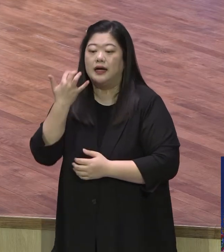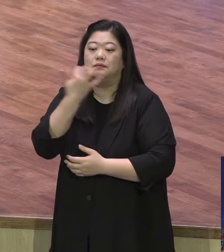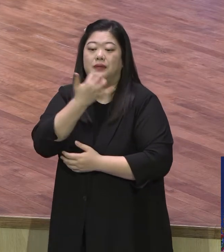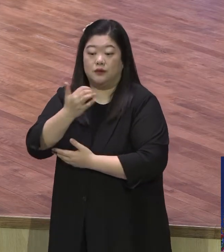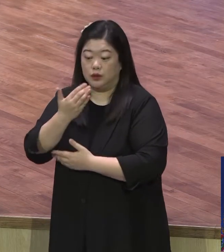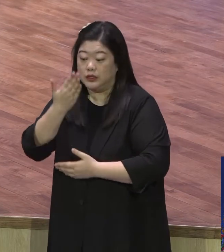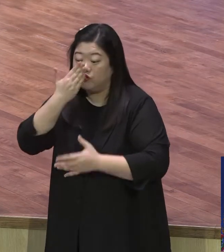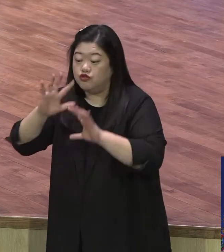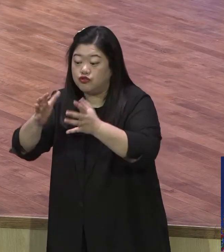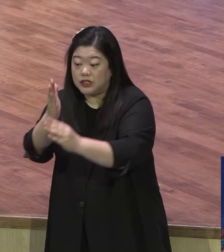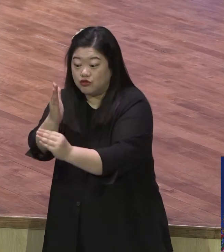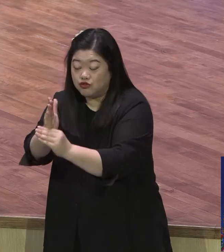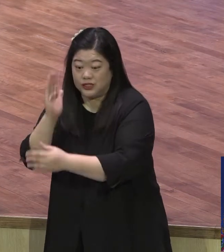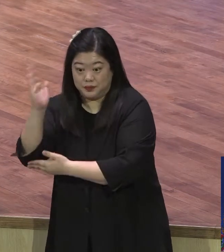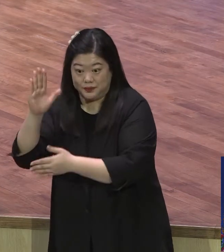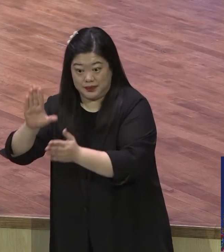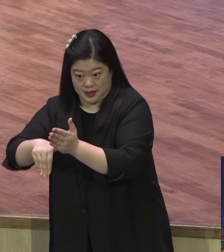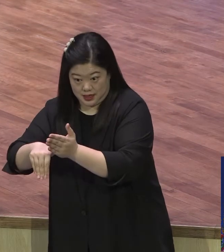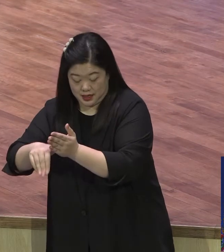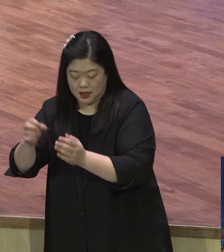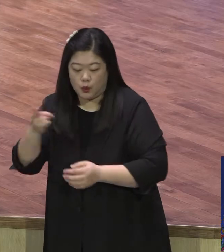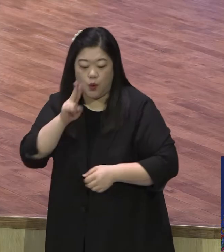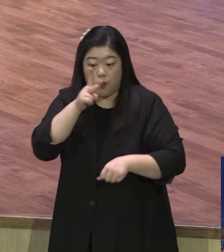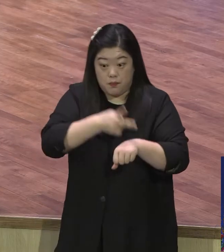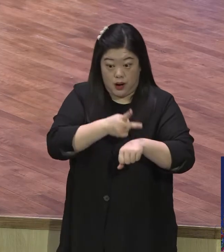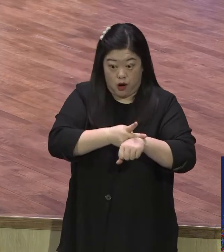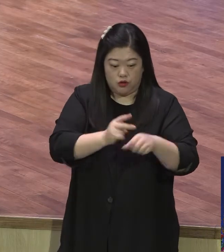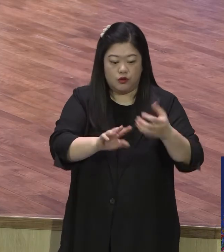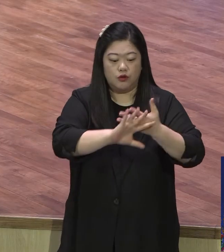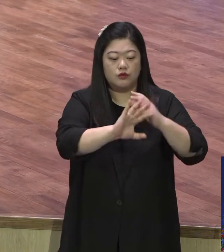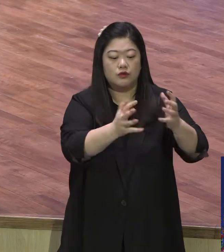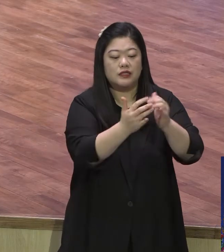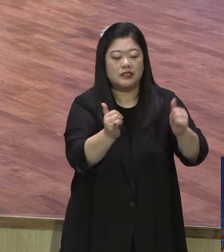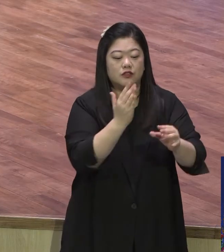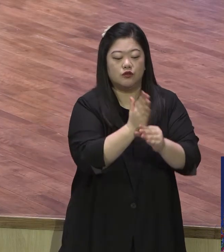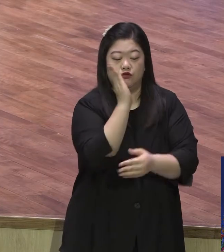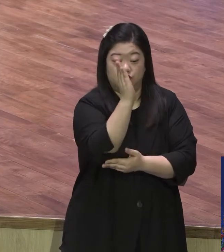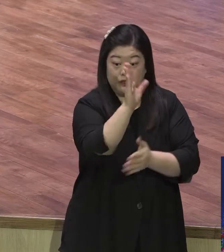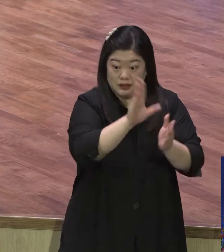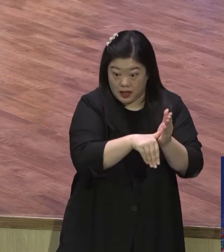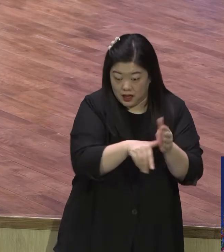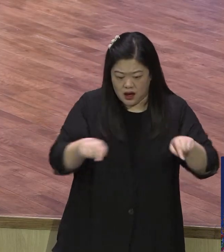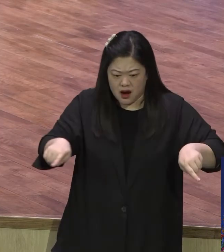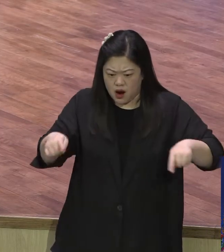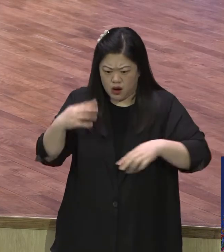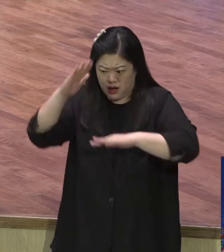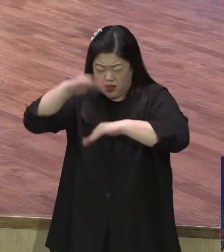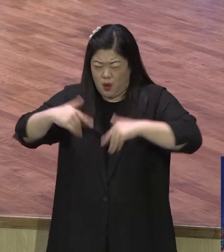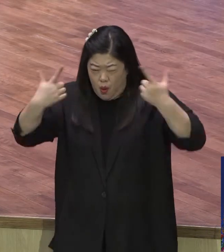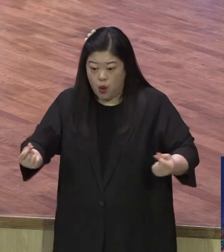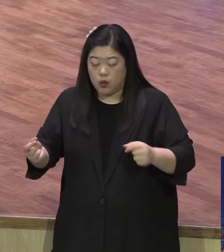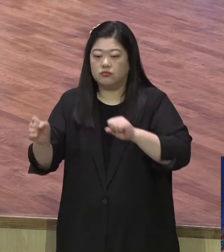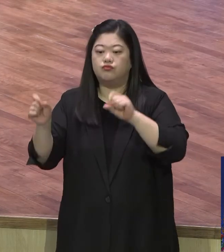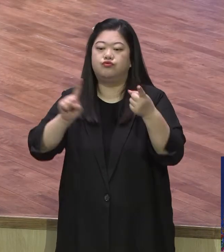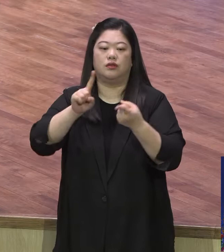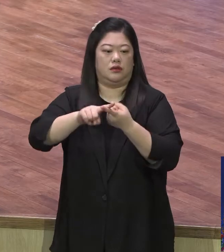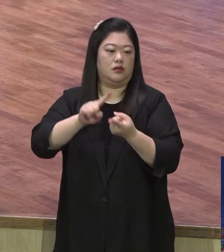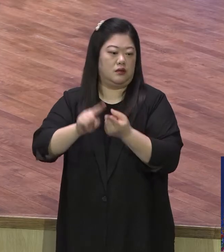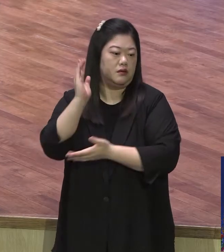또 그리스도의 부활이었습니다 그리스도의 부활 4경전 2장 32제 여러분 베드로가 이렇게 선부합니다 이